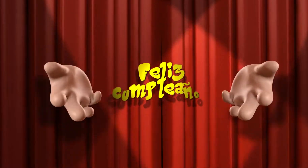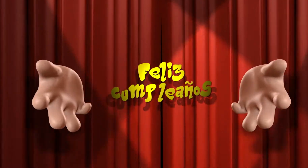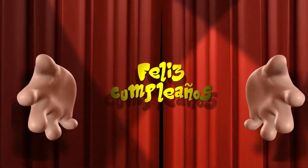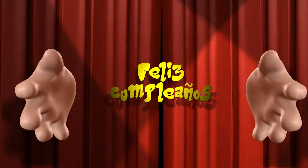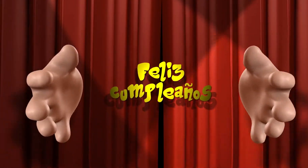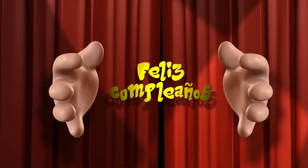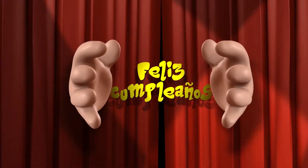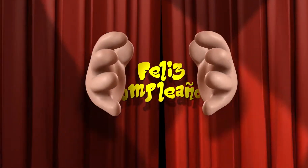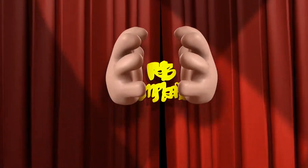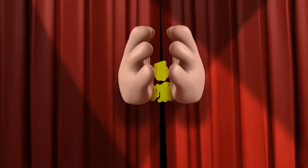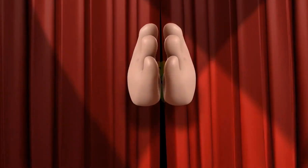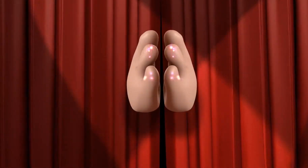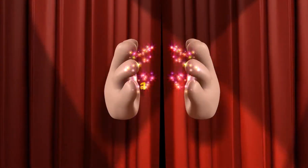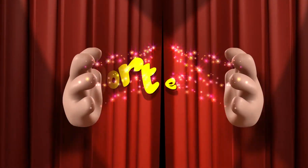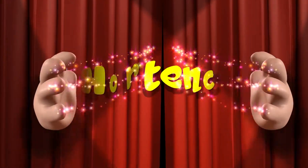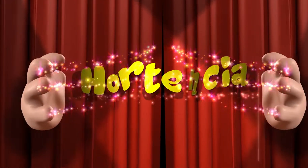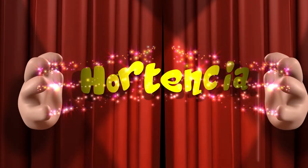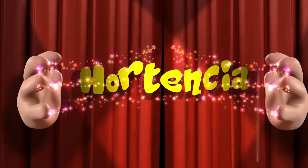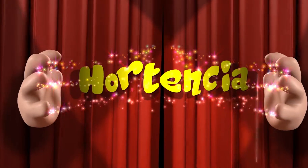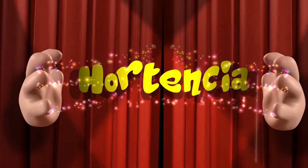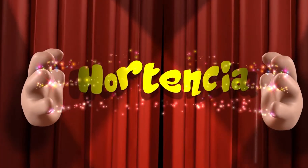pero no